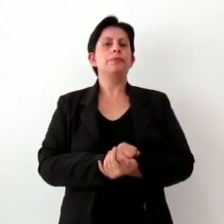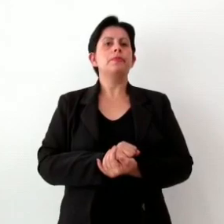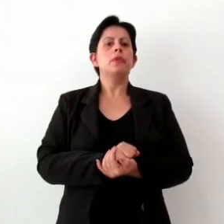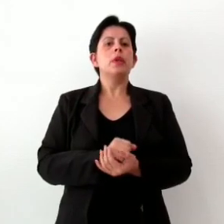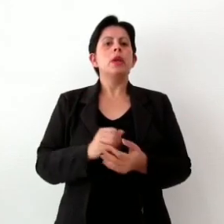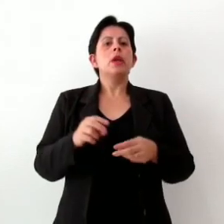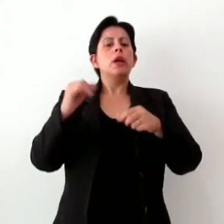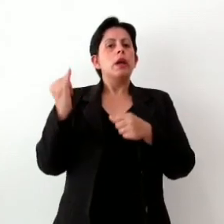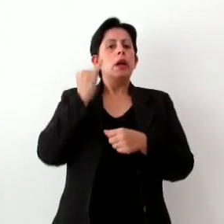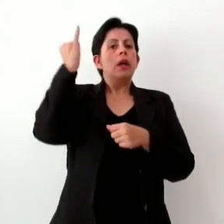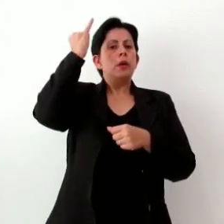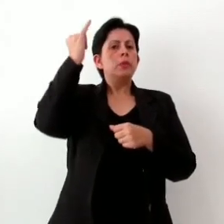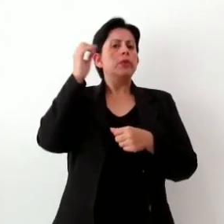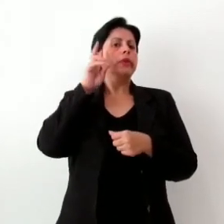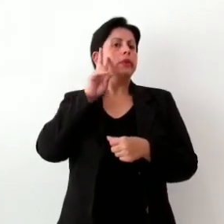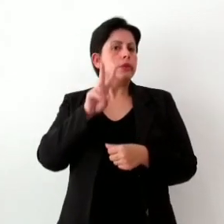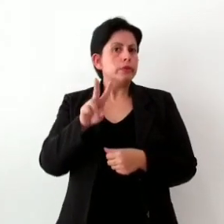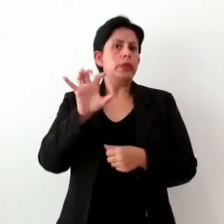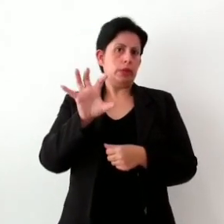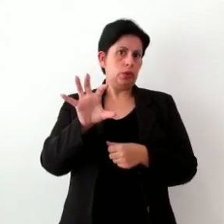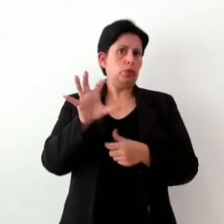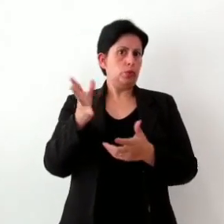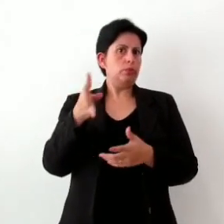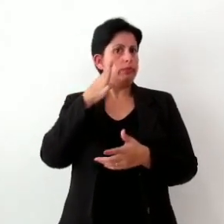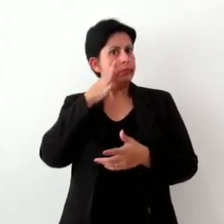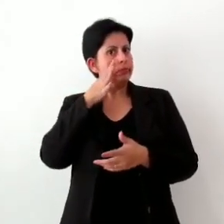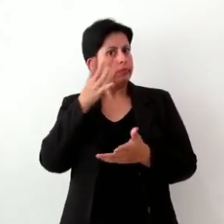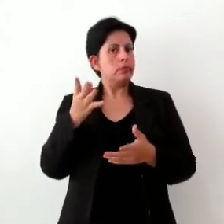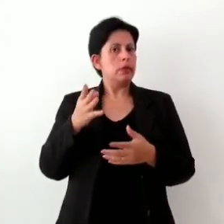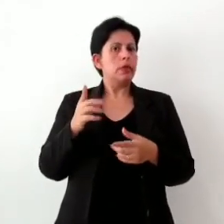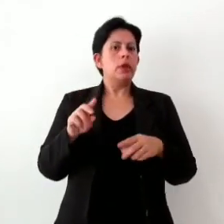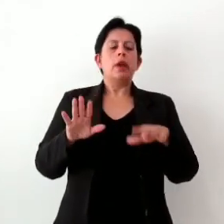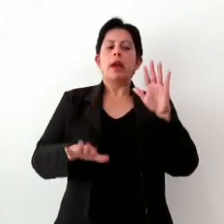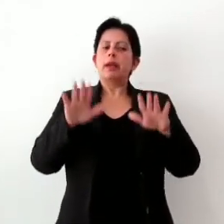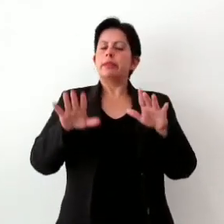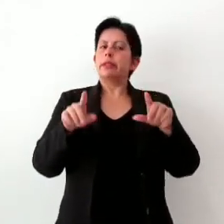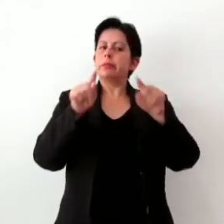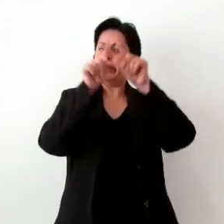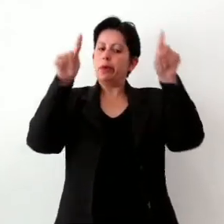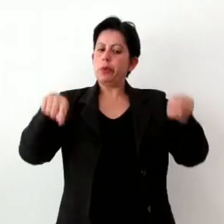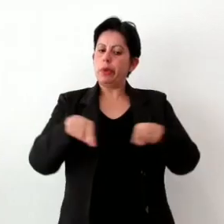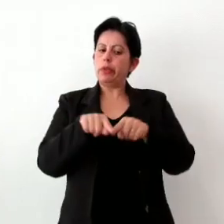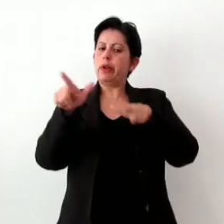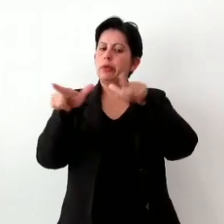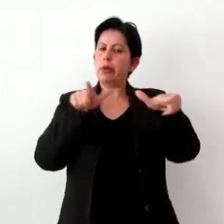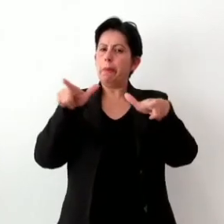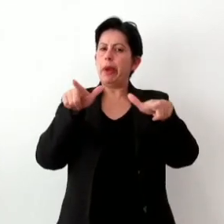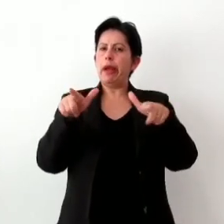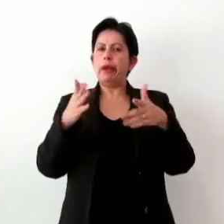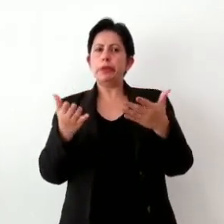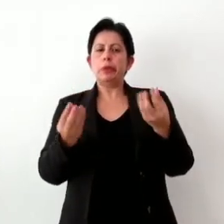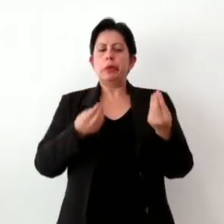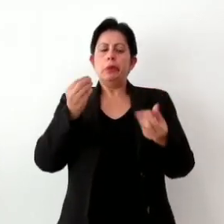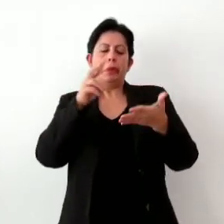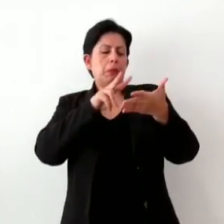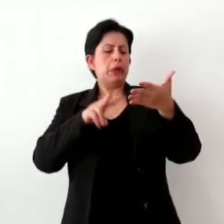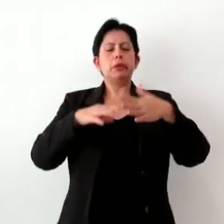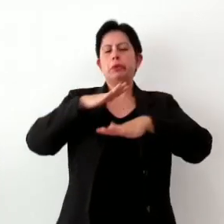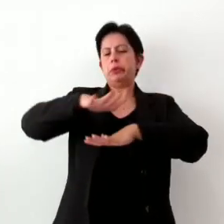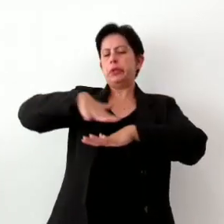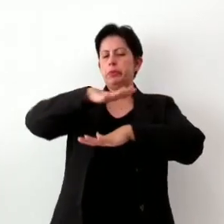Então é importante a gente estar atento para isso, muitas vezes para não enquadrar um trabalho, né, a partir de uma leitura superficial,